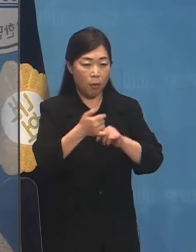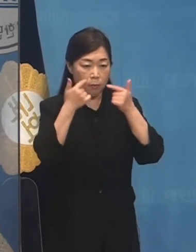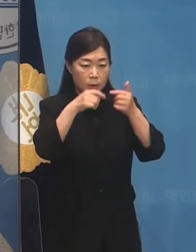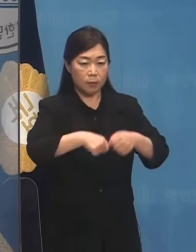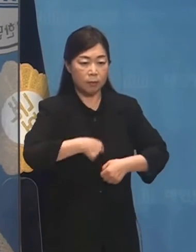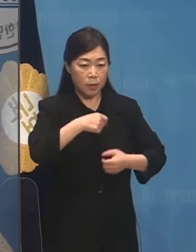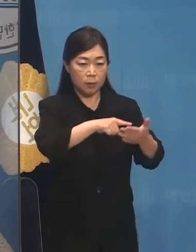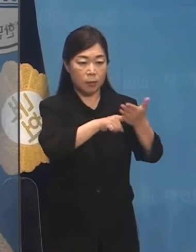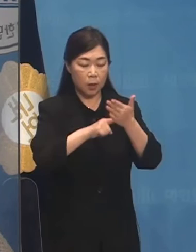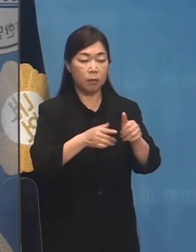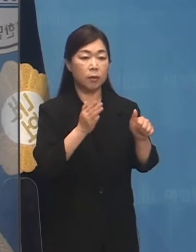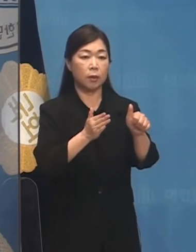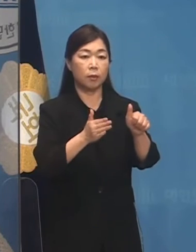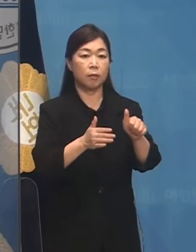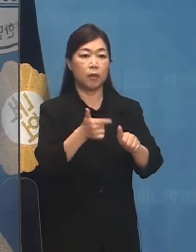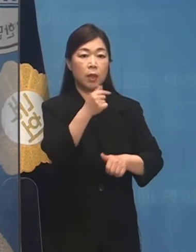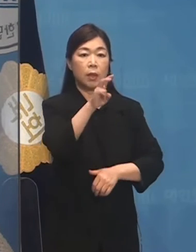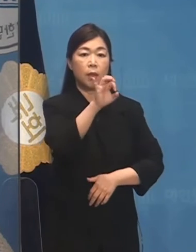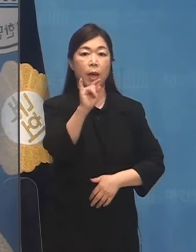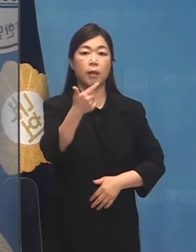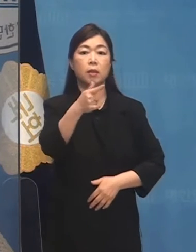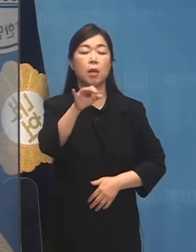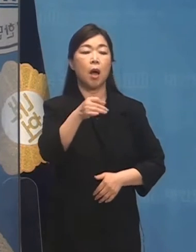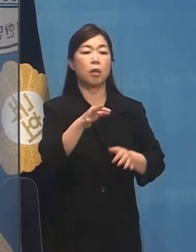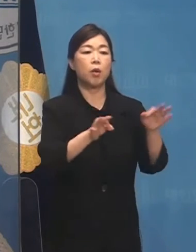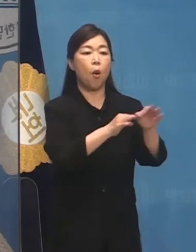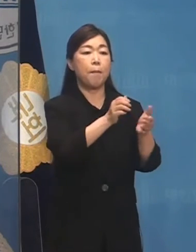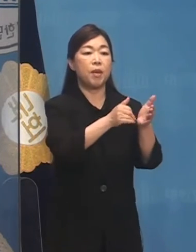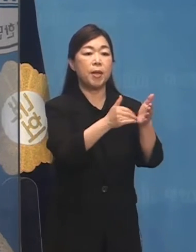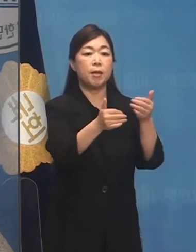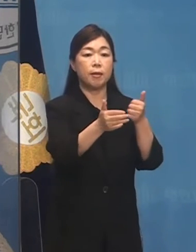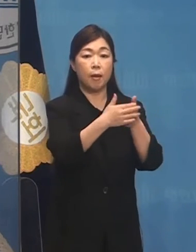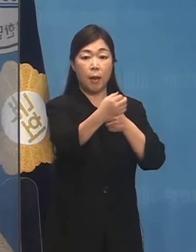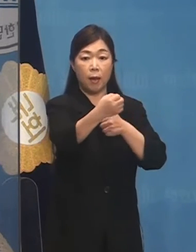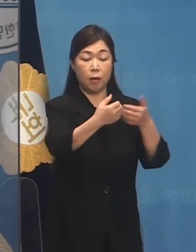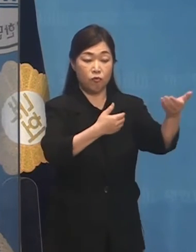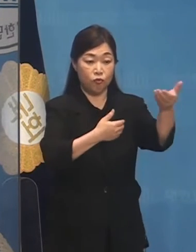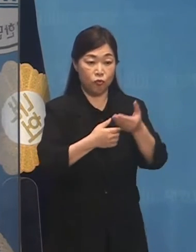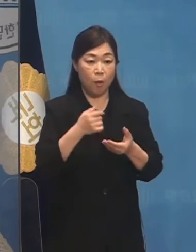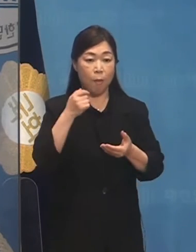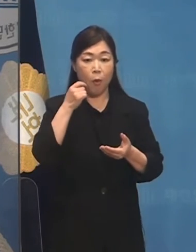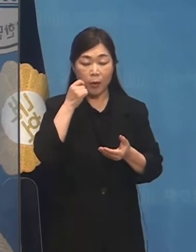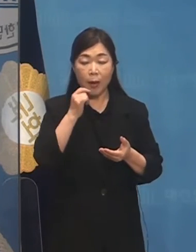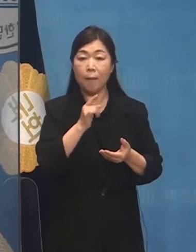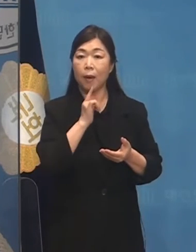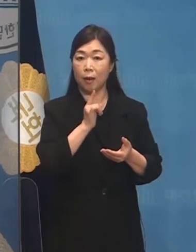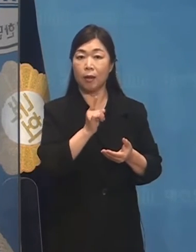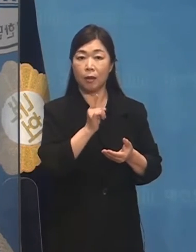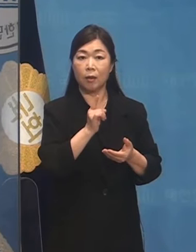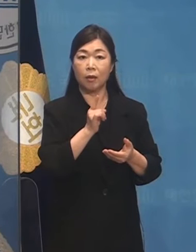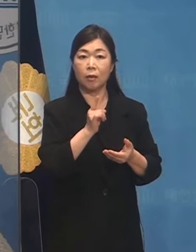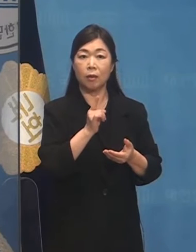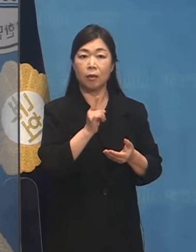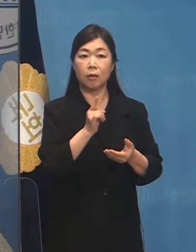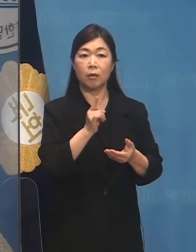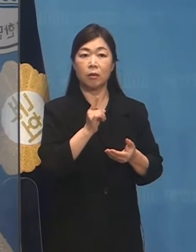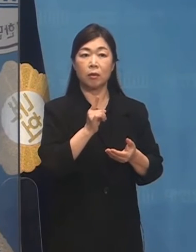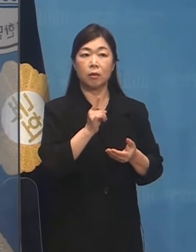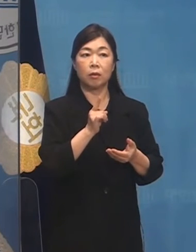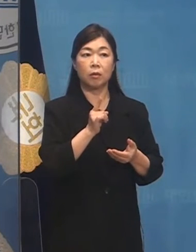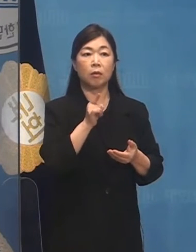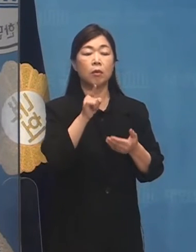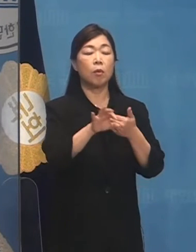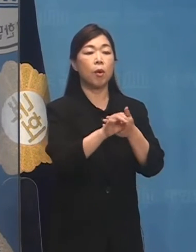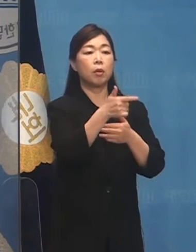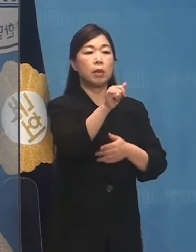밝혀주시기를 바랍니다. 김앤장의 영업 비밀이기 때문에 제출할 수 없다. 이렇게 얘기를 하던데요.